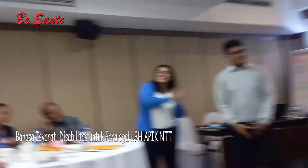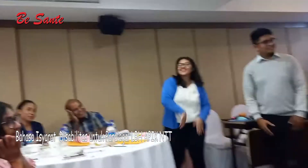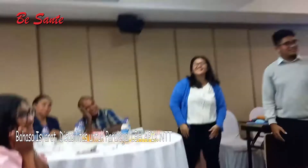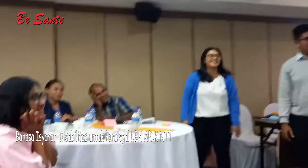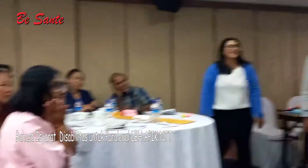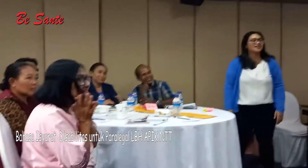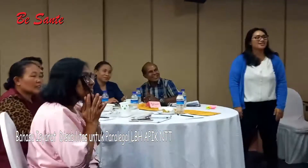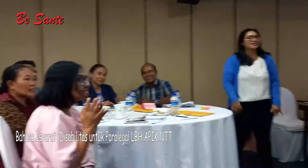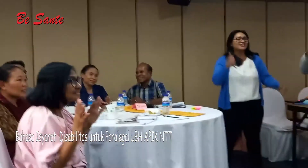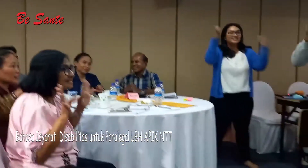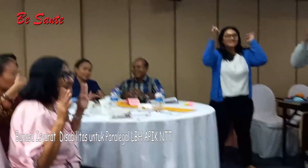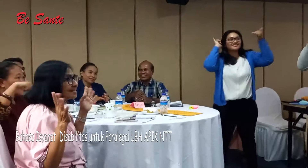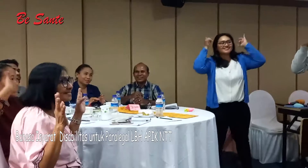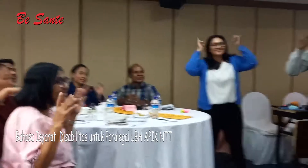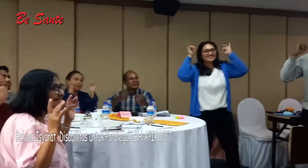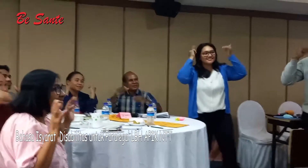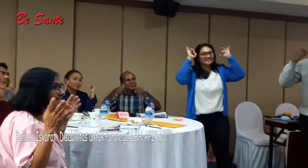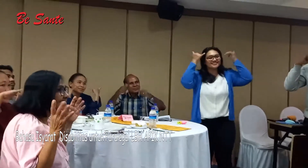bermain, tadi bermain.